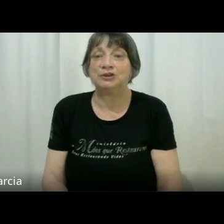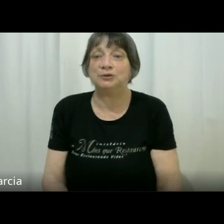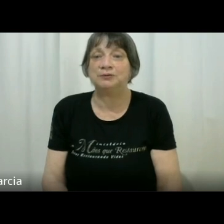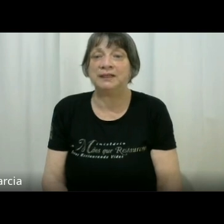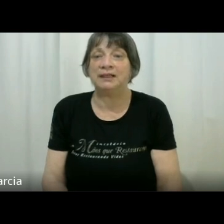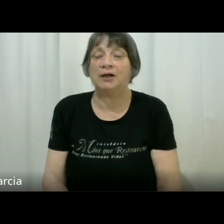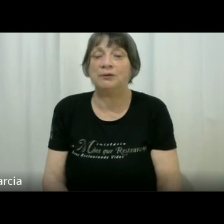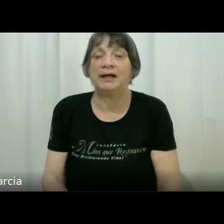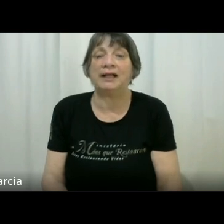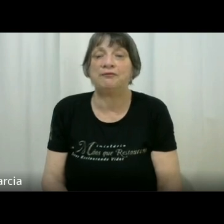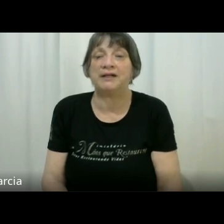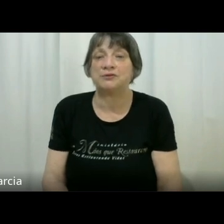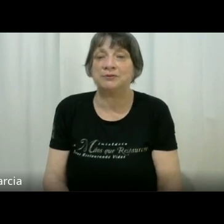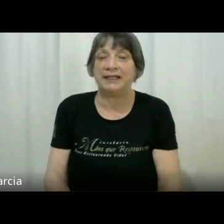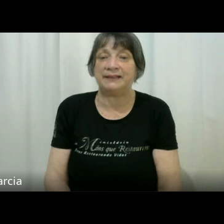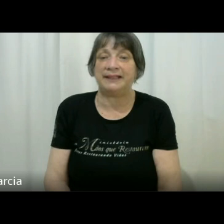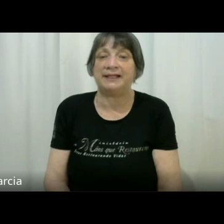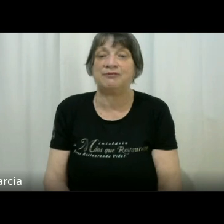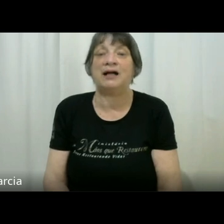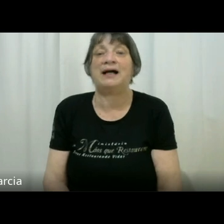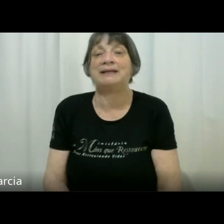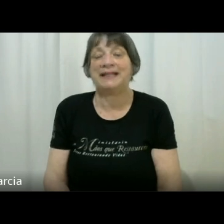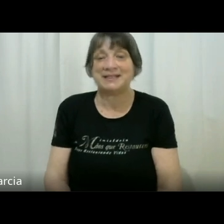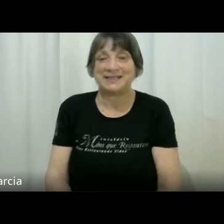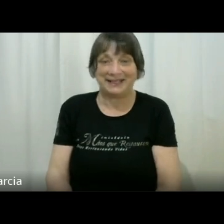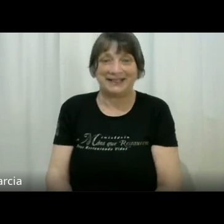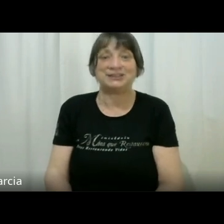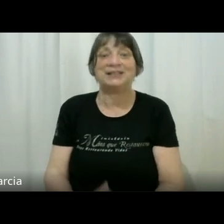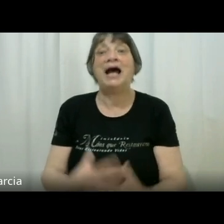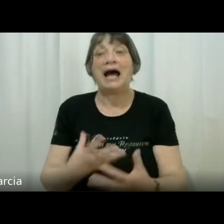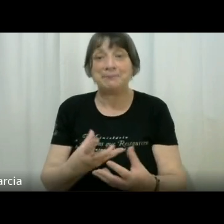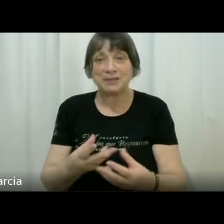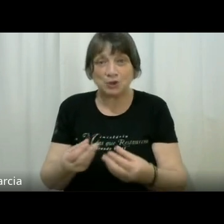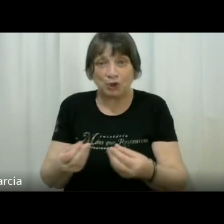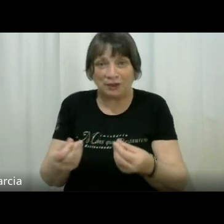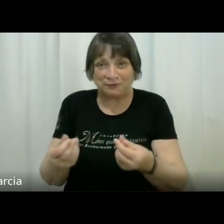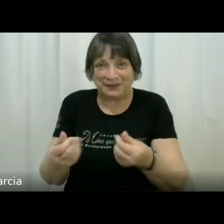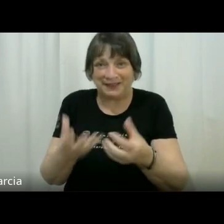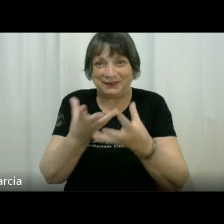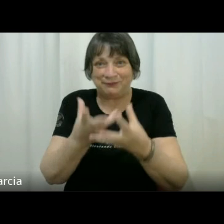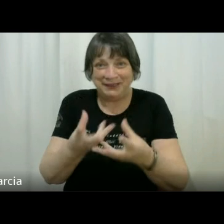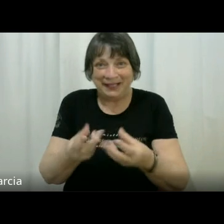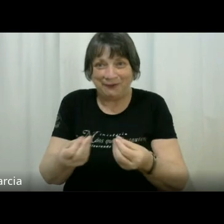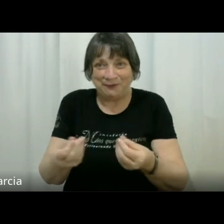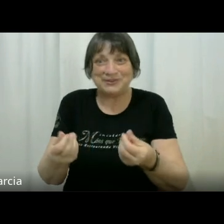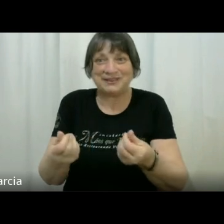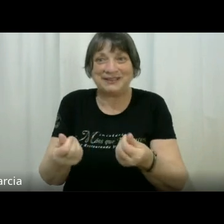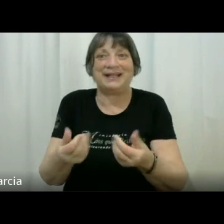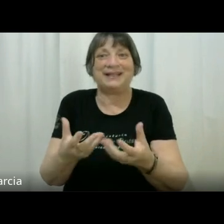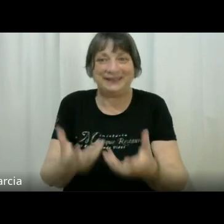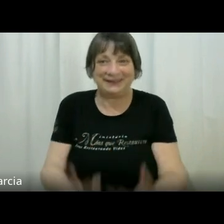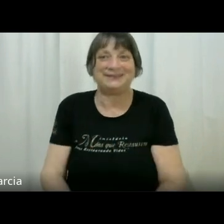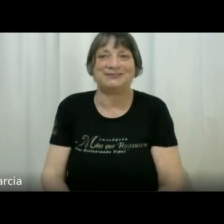a chuva logo ela faz com que a terra seca ela já absorve, né? Então é como